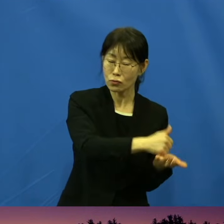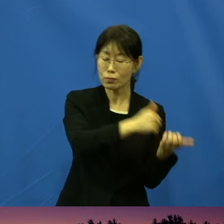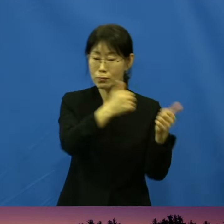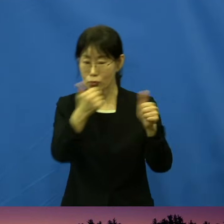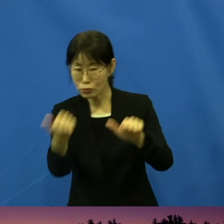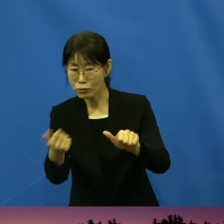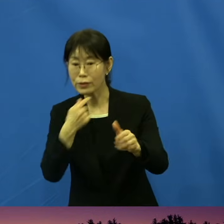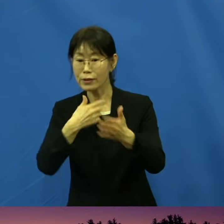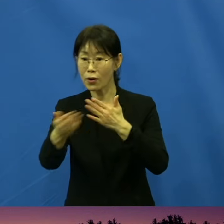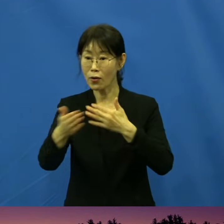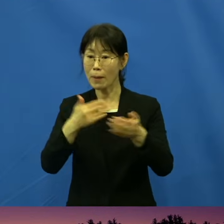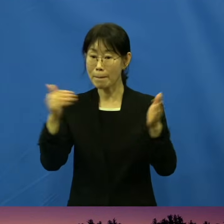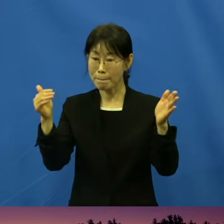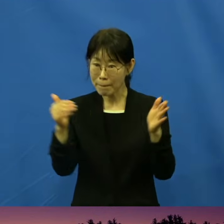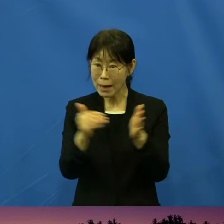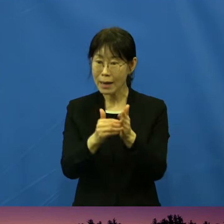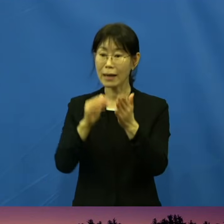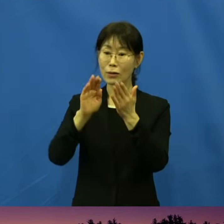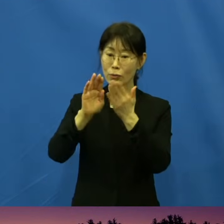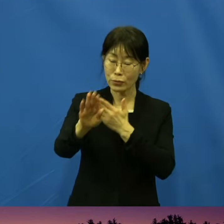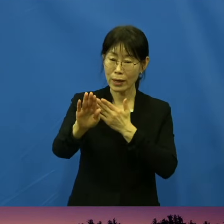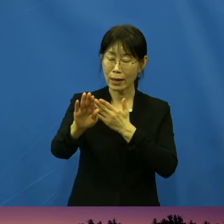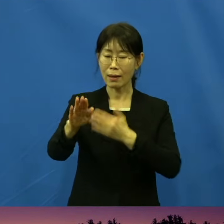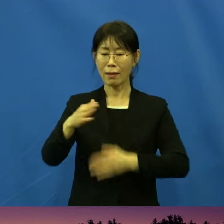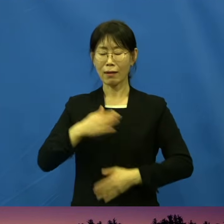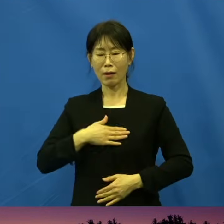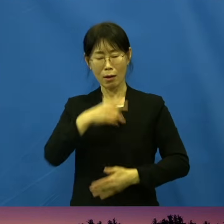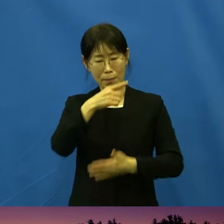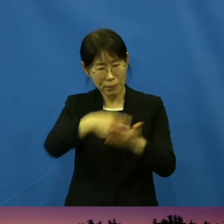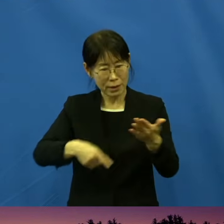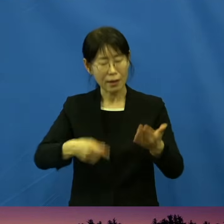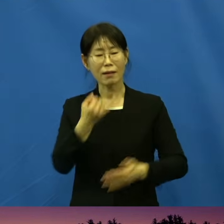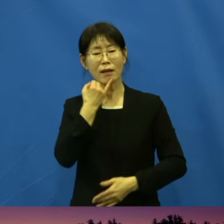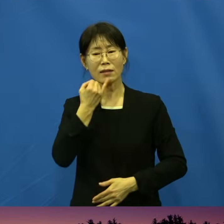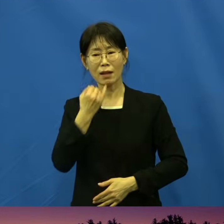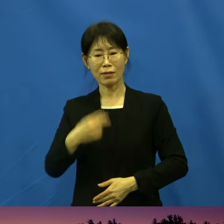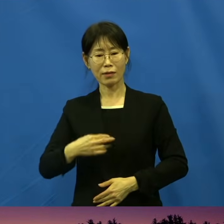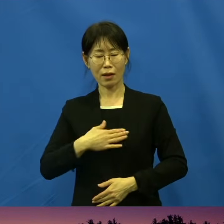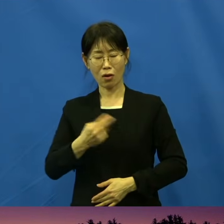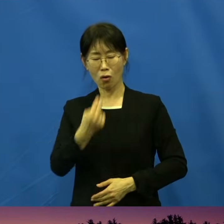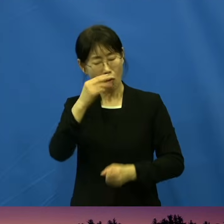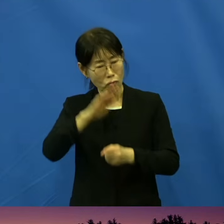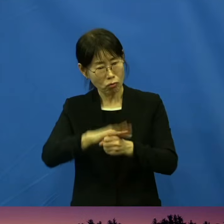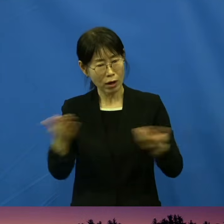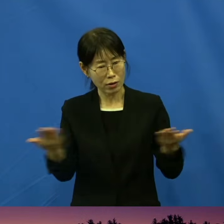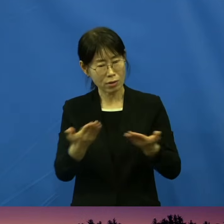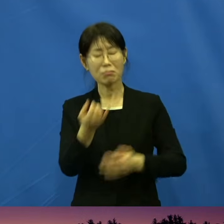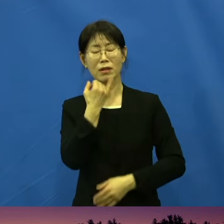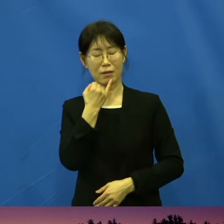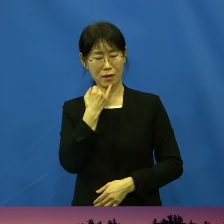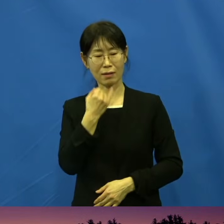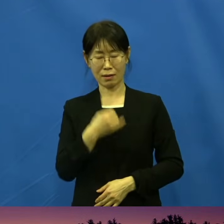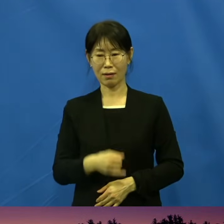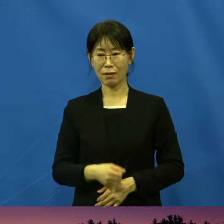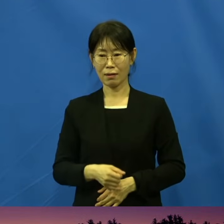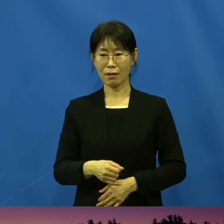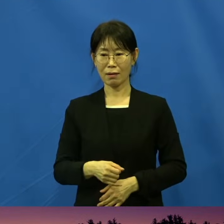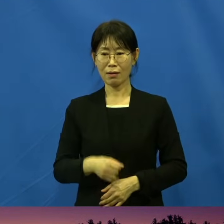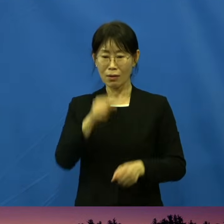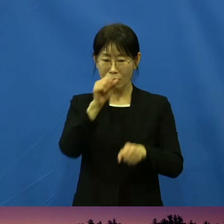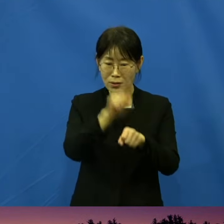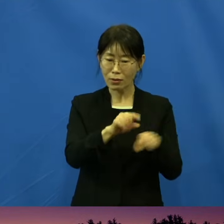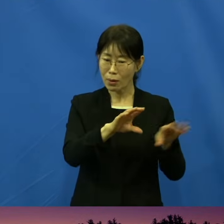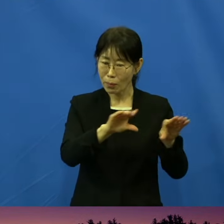없습니다. 주님은 자발적으로 기꺼이 그 죽음을 받아들이신 거죠. 여러분, 우리가